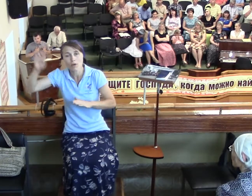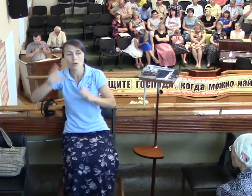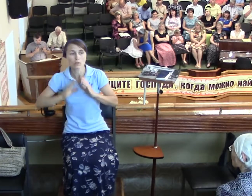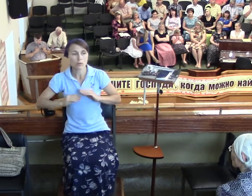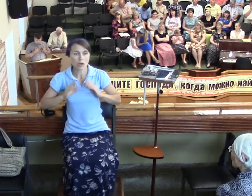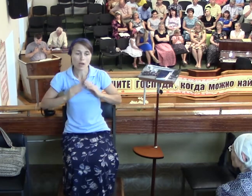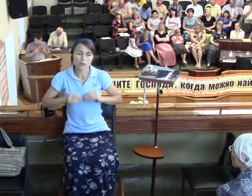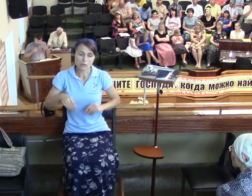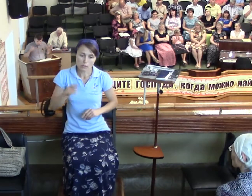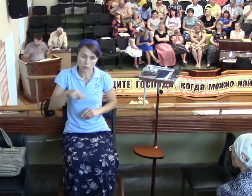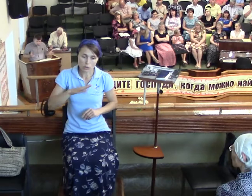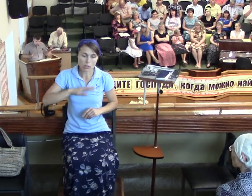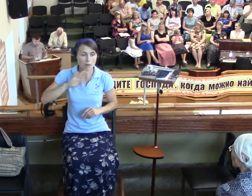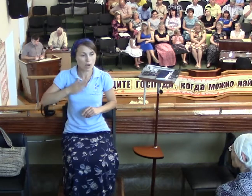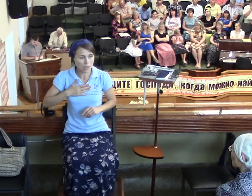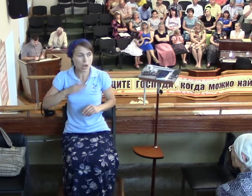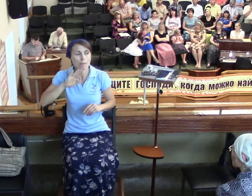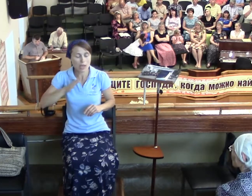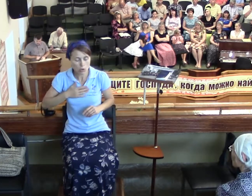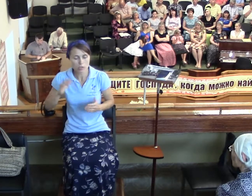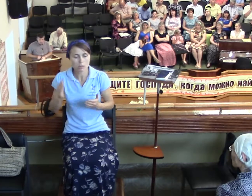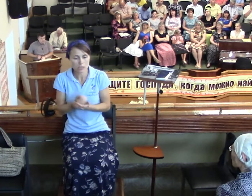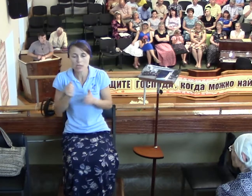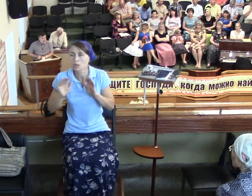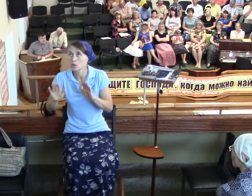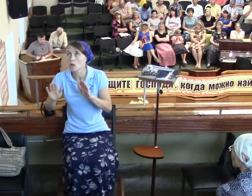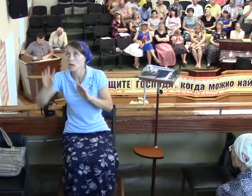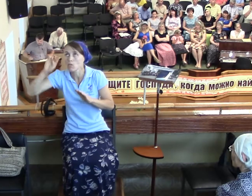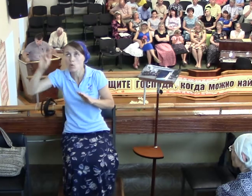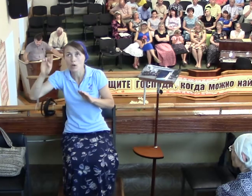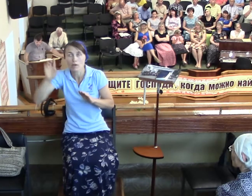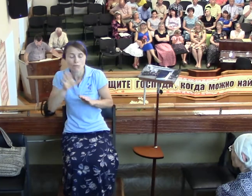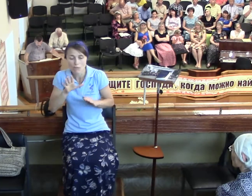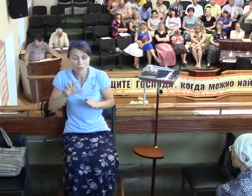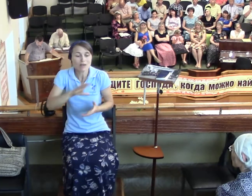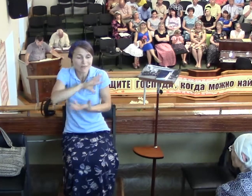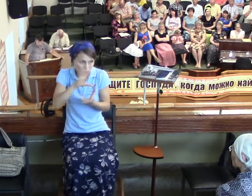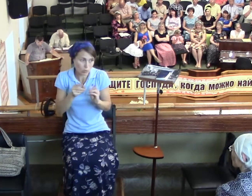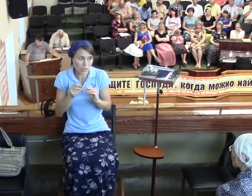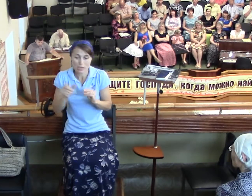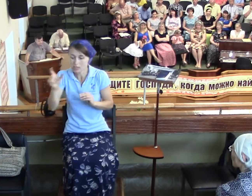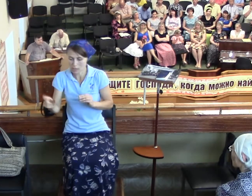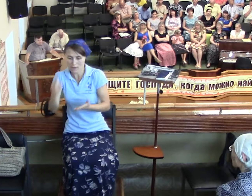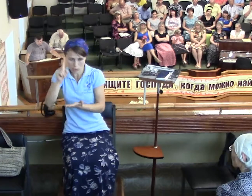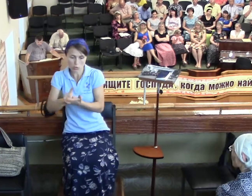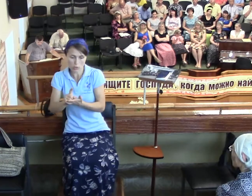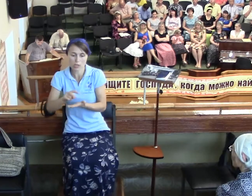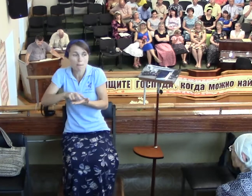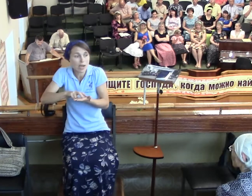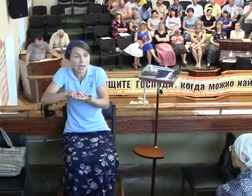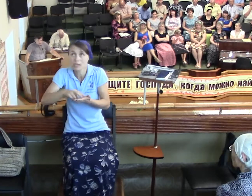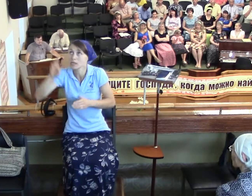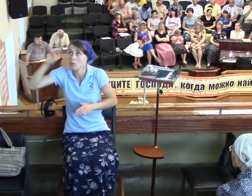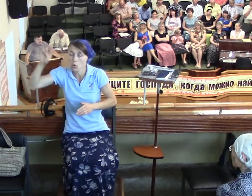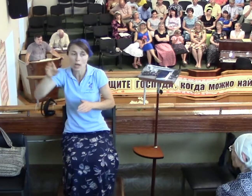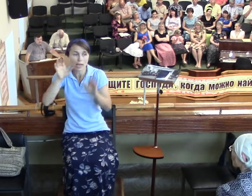Боге мое спасение. Он говорит, все для человека в том, чтобы бояться Бога и заповеди Его